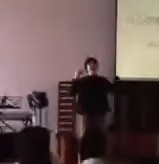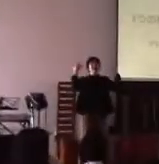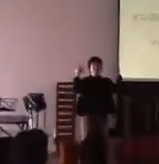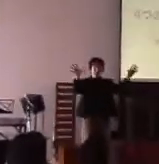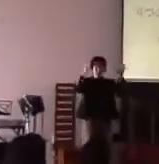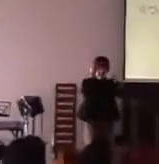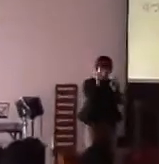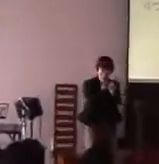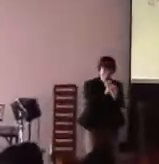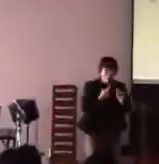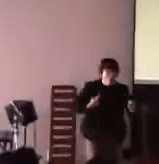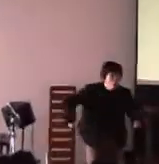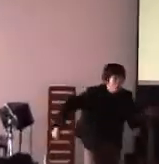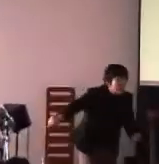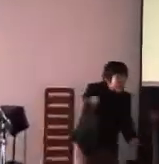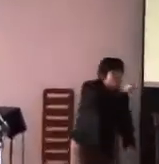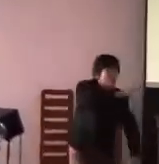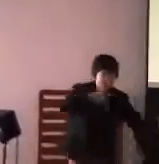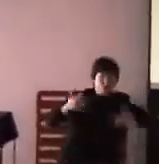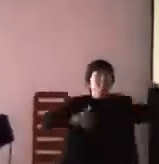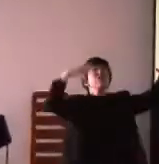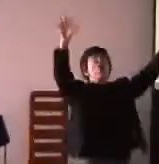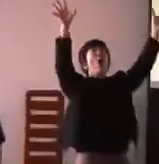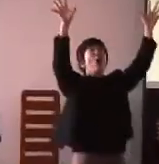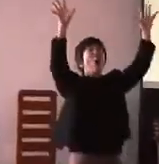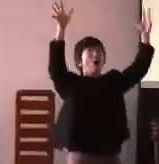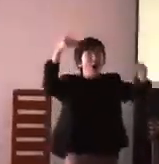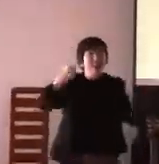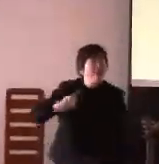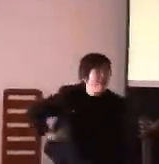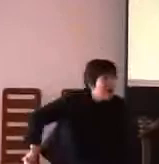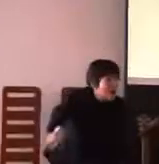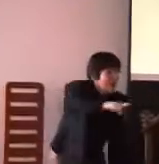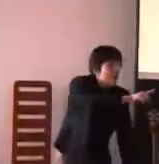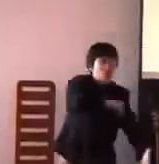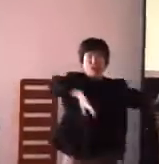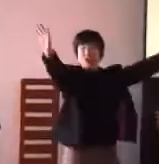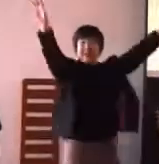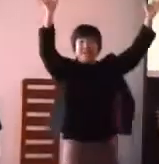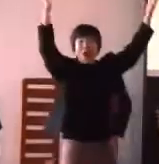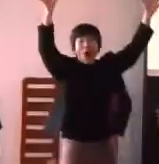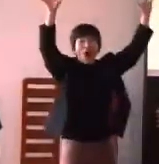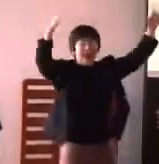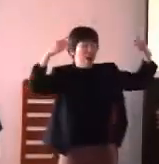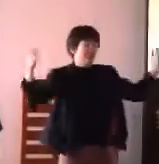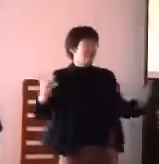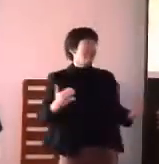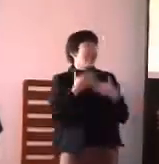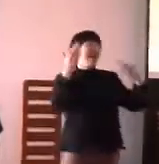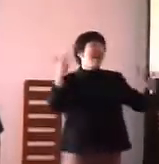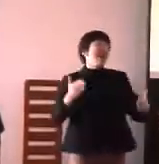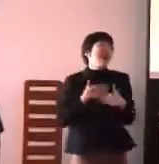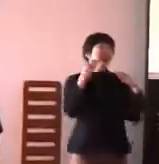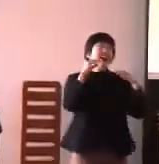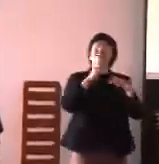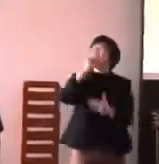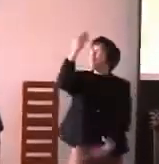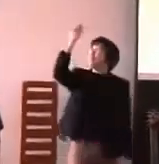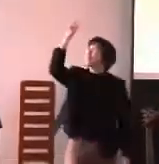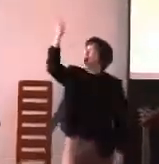has made. We rejoice, we rejoice, have we gratitude, have